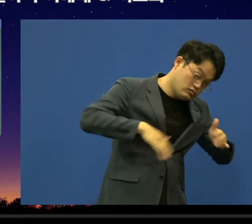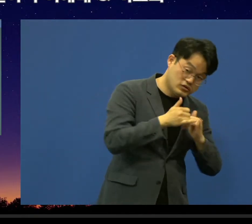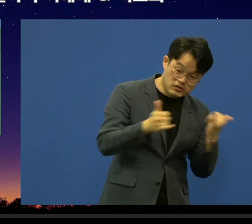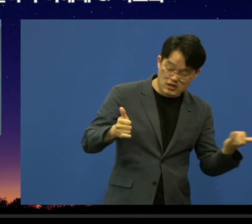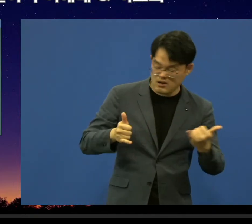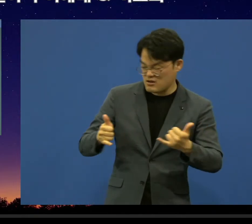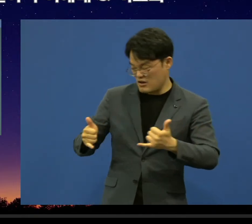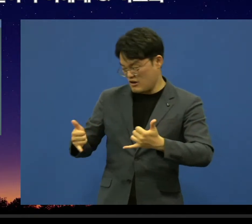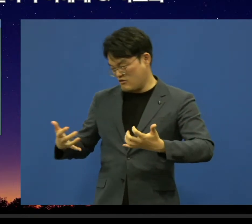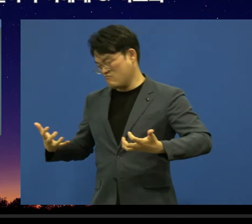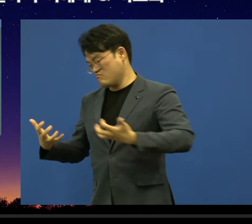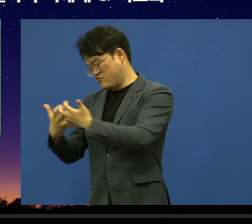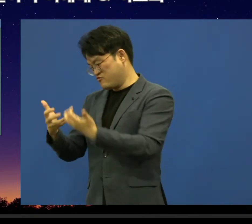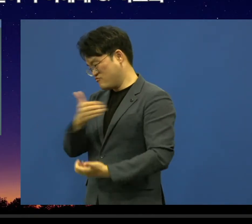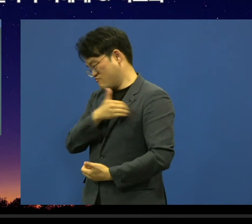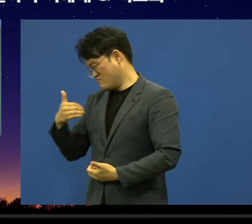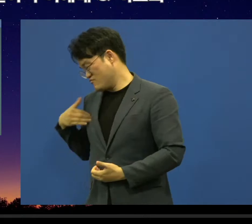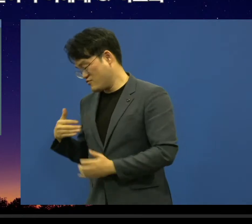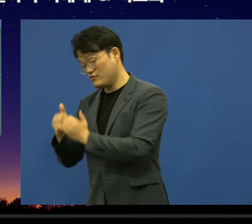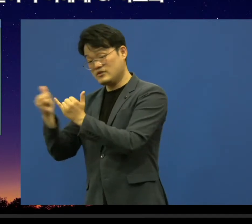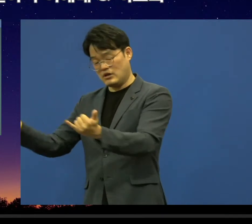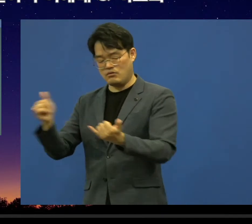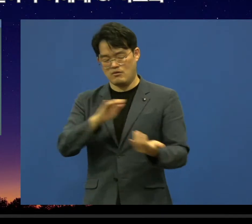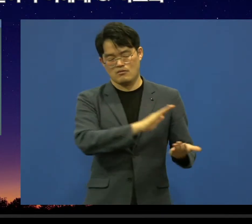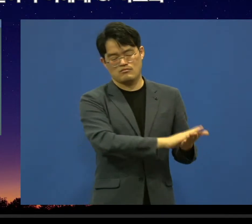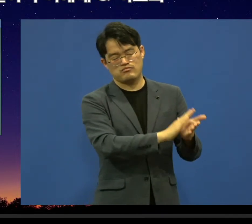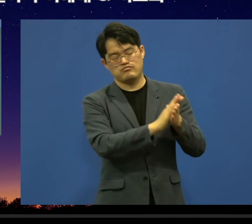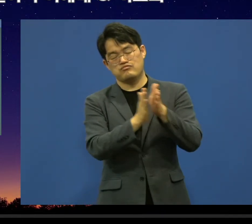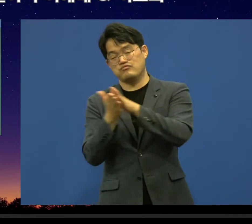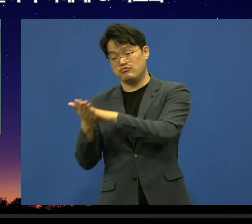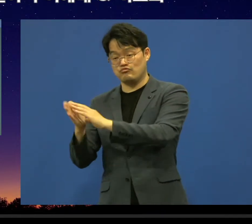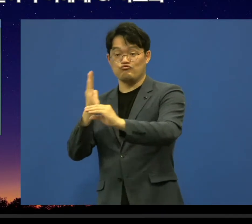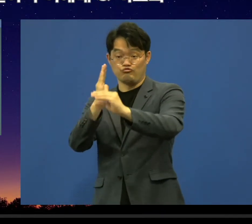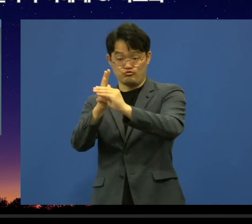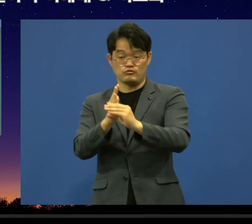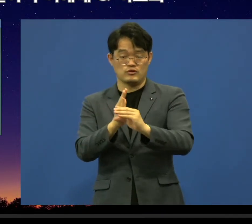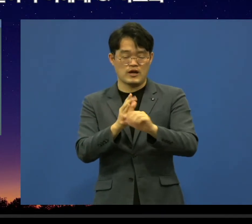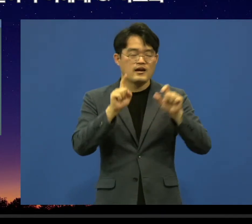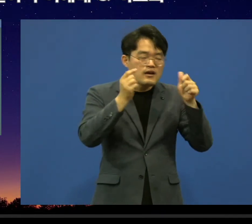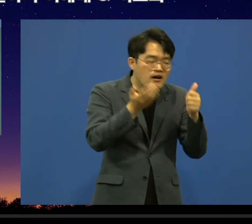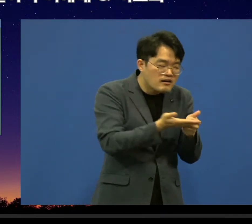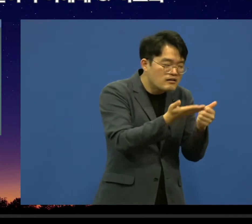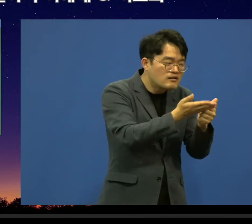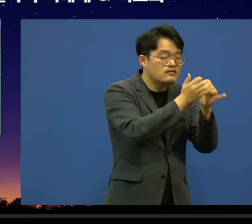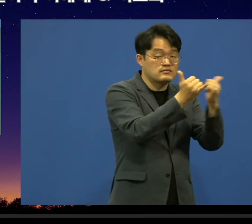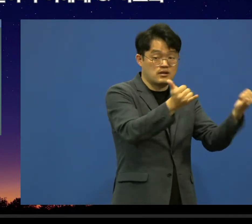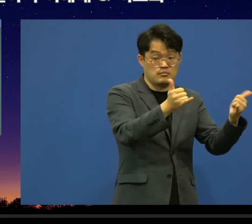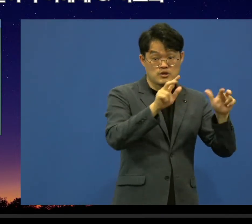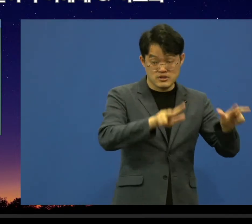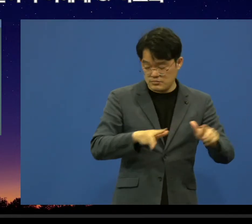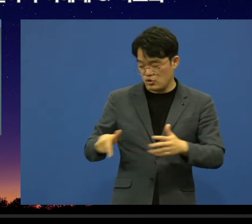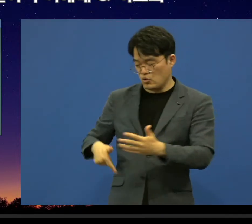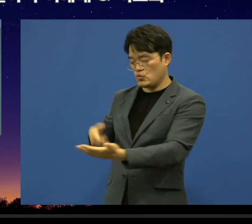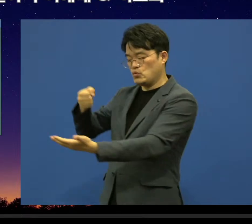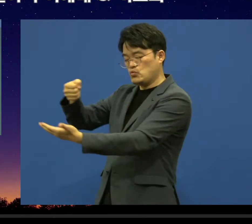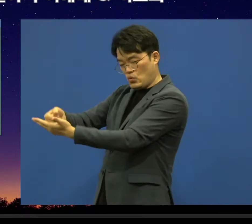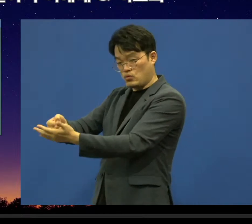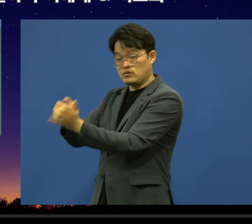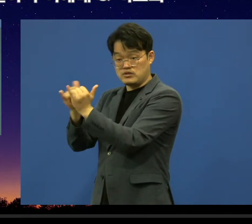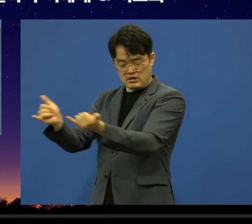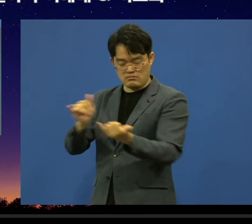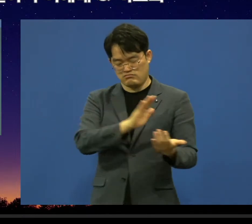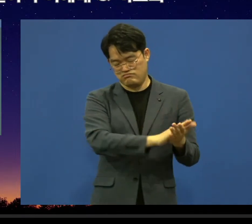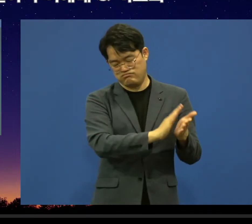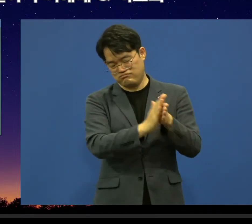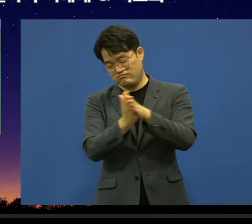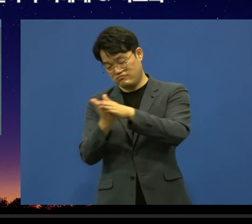출전합니다. 양치기에서 용사로 부름받는 위대한 전환점, 이게 바로 오늘의 말씀이에요. 오늘 말씀을 통해 우리가